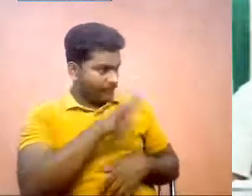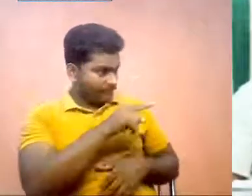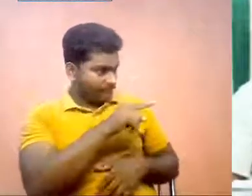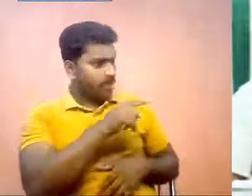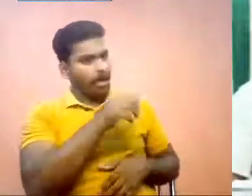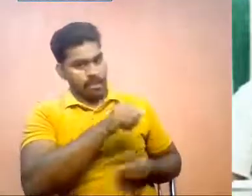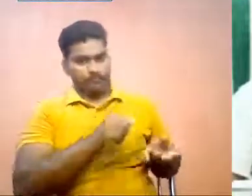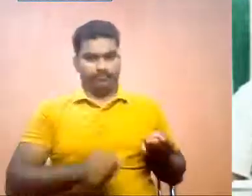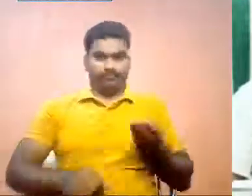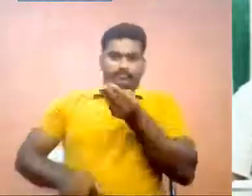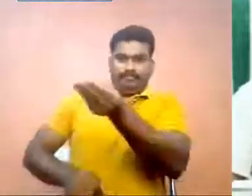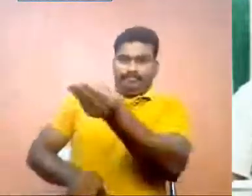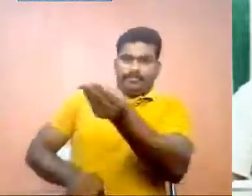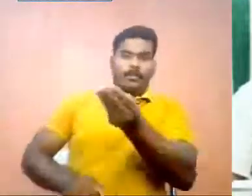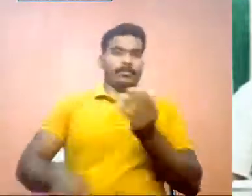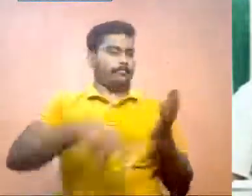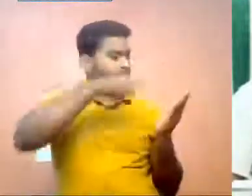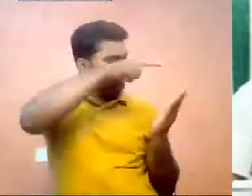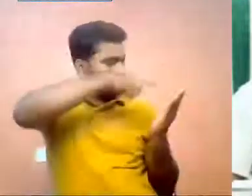സാധാരണ നിലക്ക്